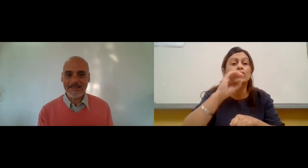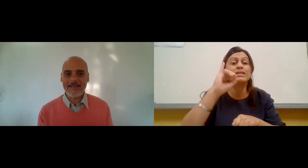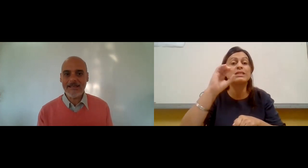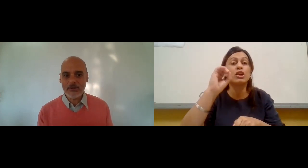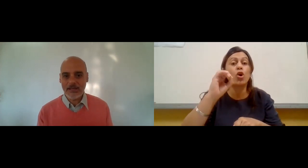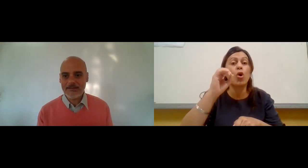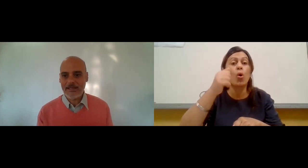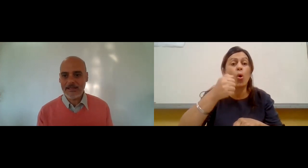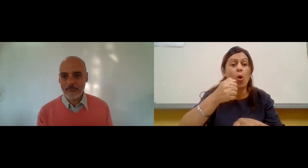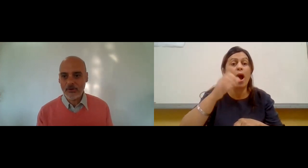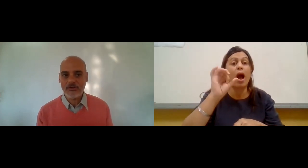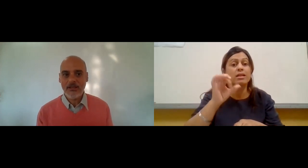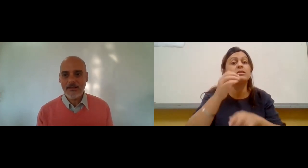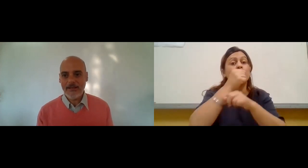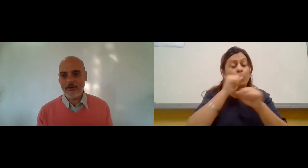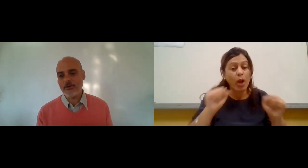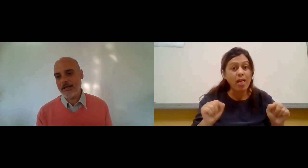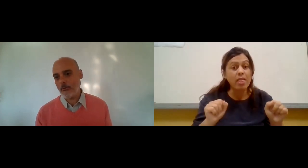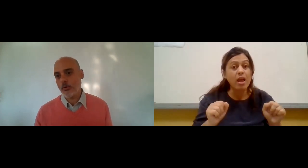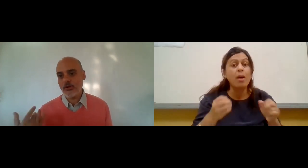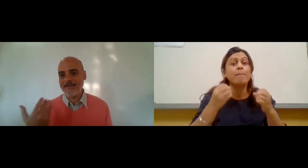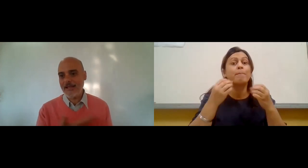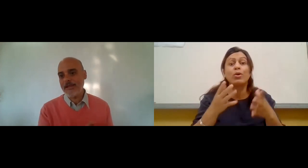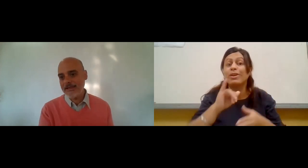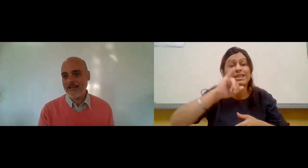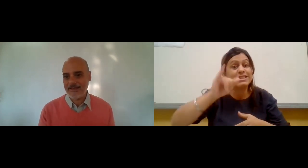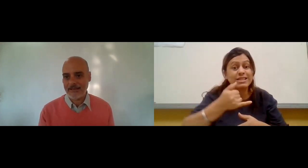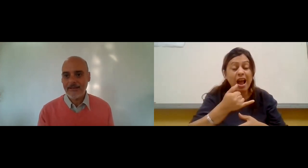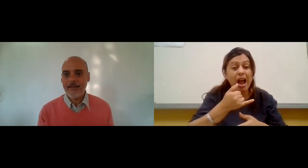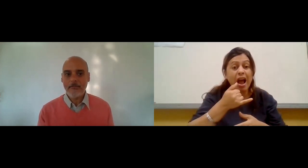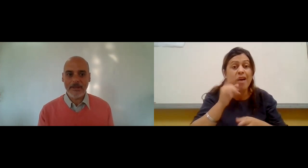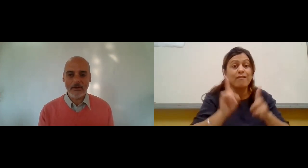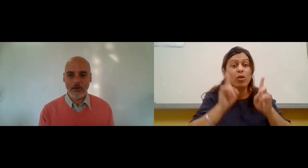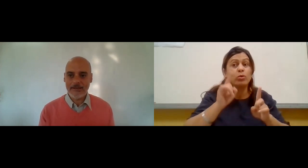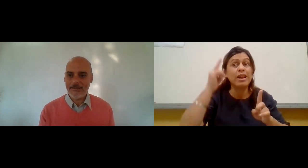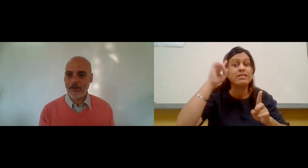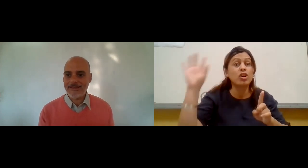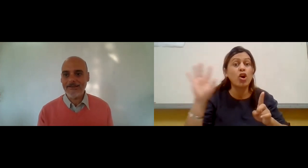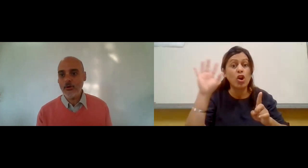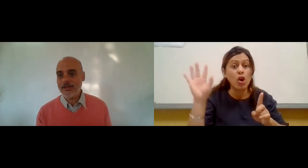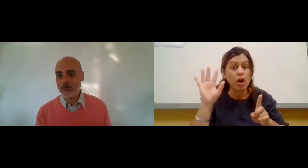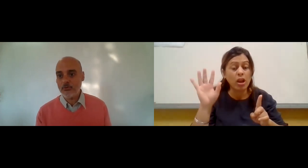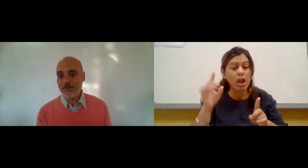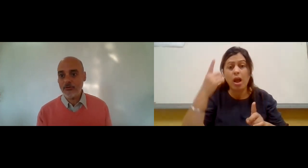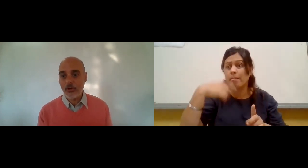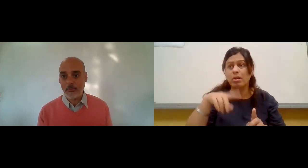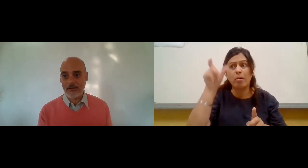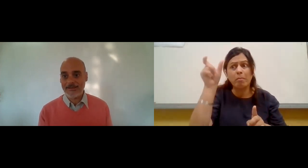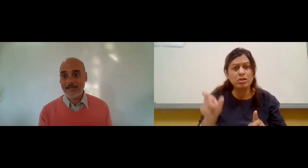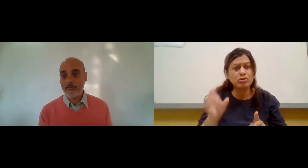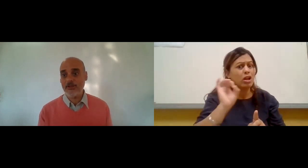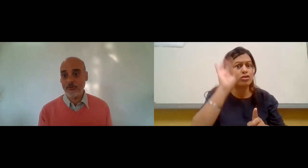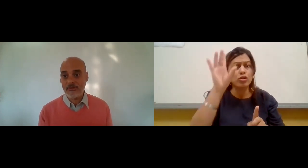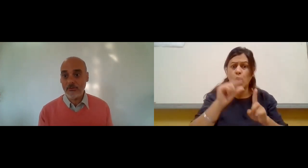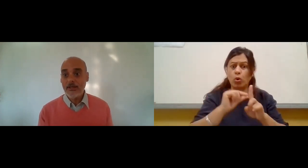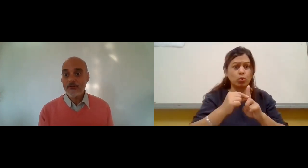Porque ya están inscriptos en un curso que sí habilita a hacer. Pero los que están solo inscriptos en Twilsu, no, porque los que